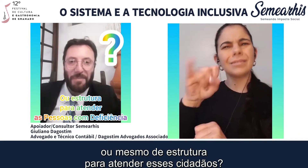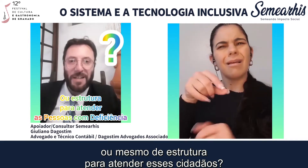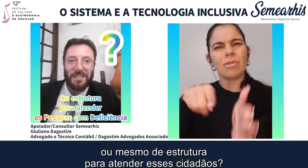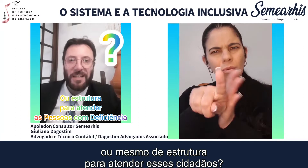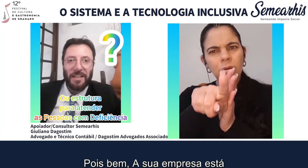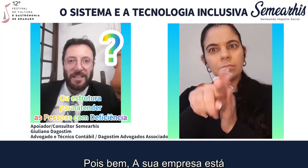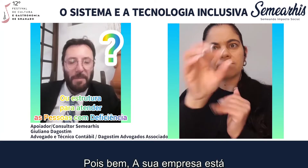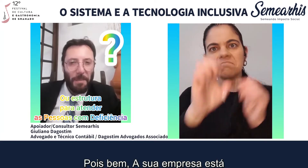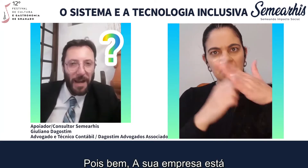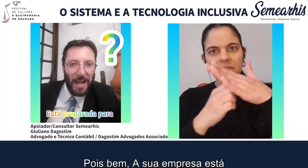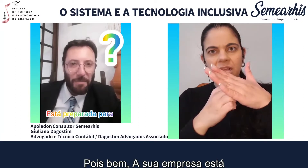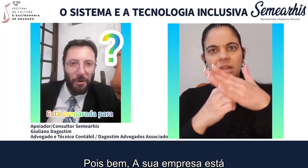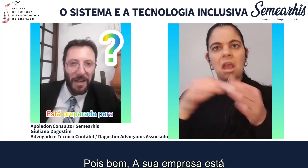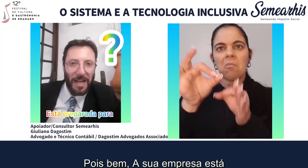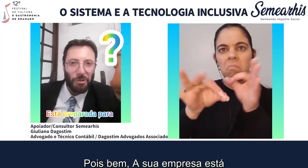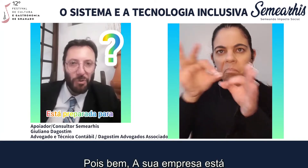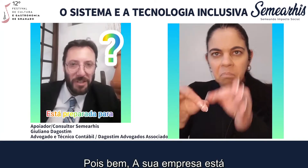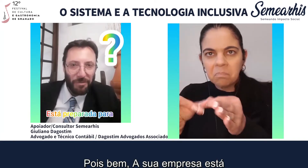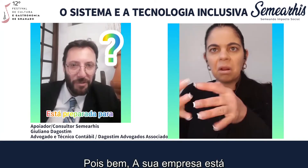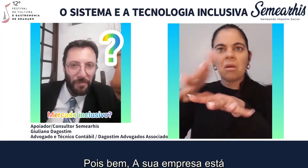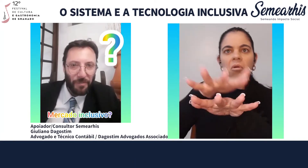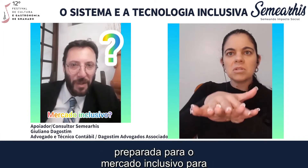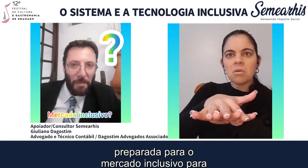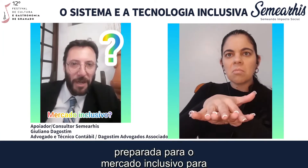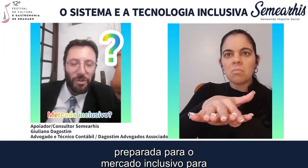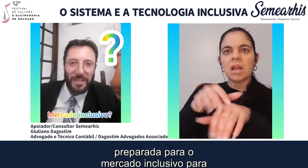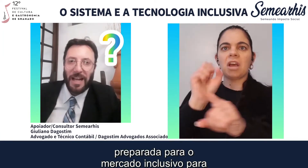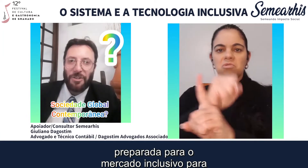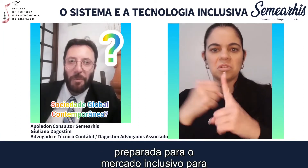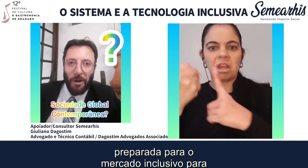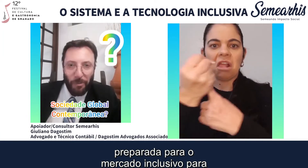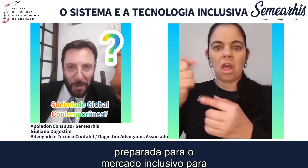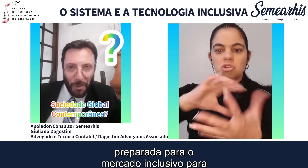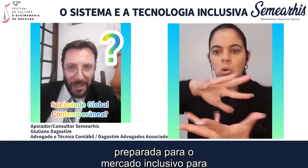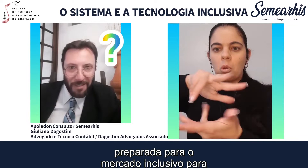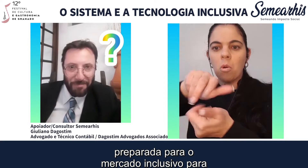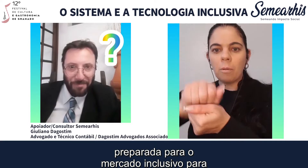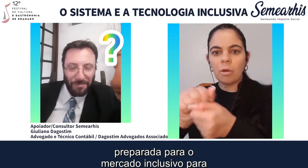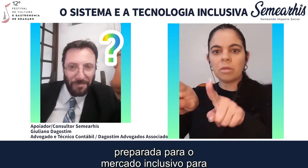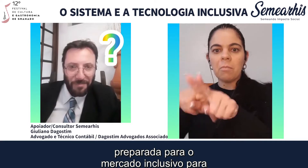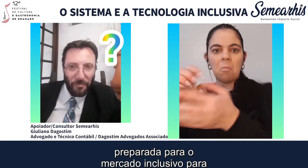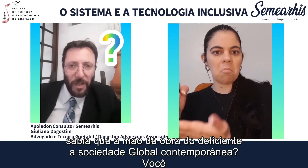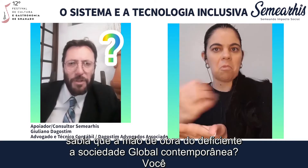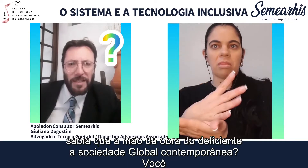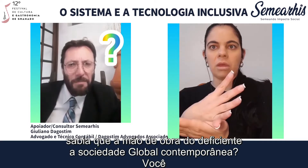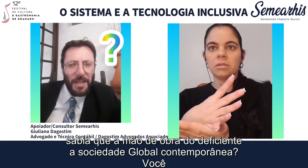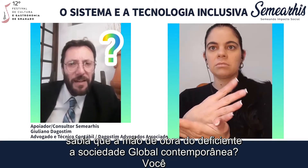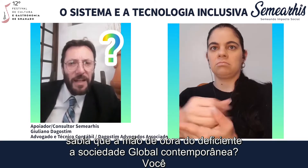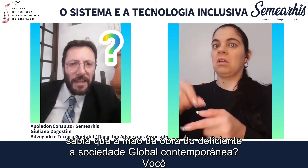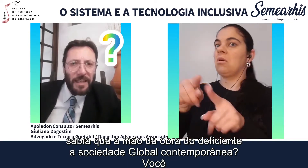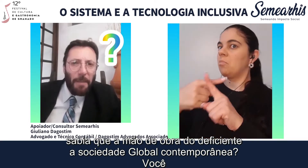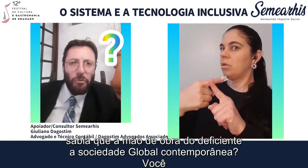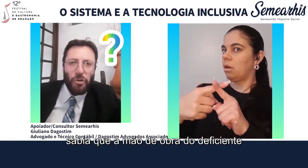sua empresa está preparada para o mercado inclusivo, para a sociedade global contemporânea? Você